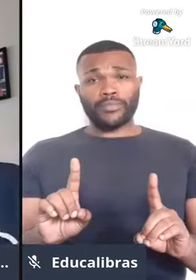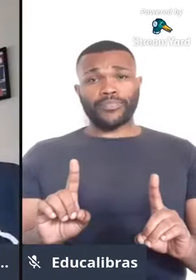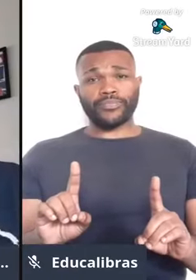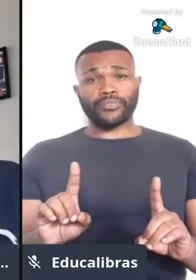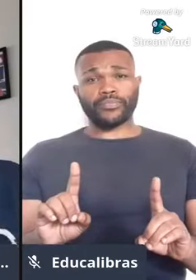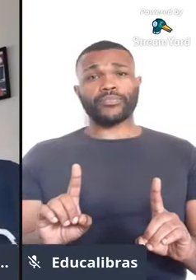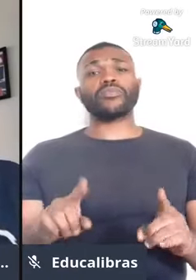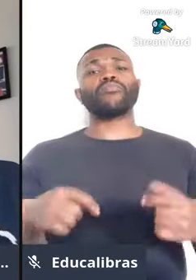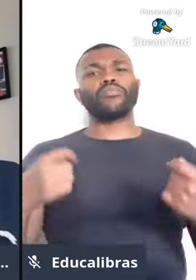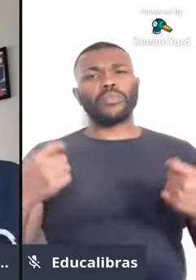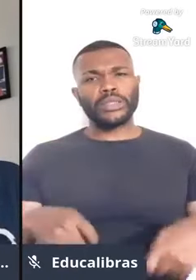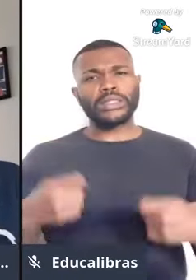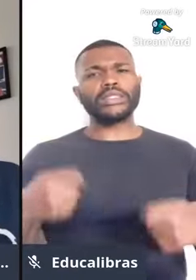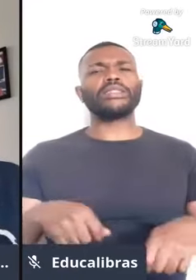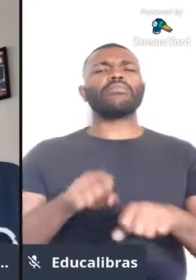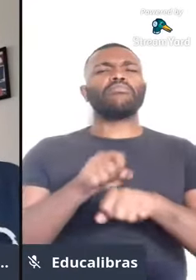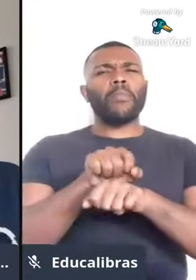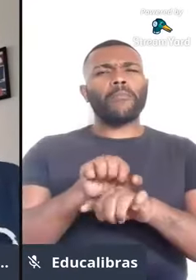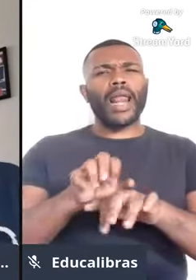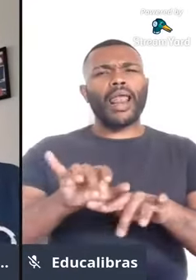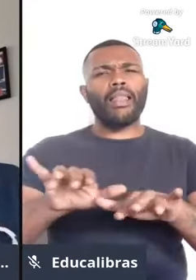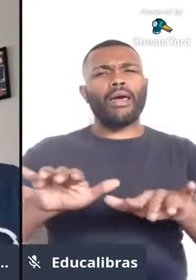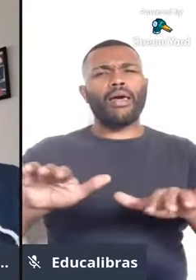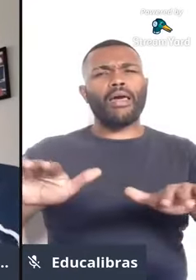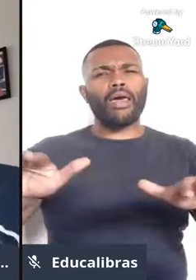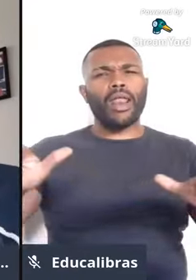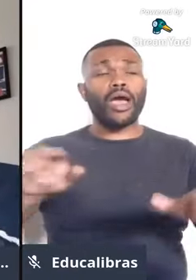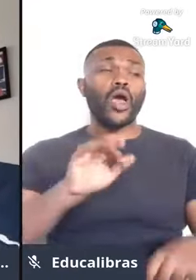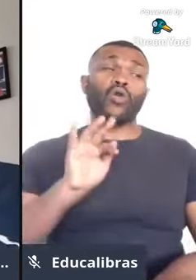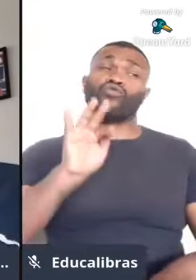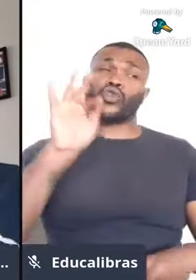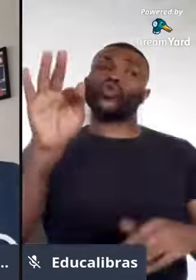levada para outros lugares, né? Um dia você vira ministro.